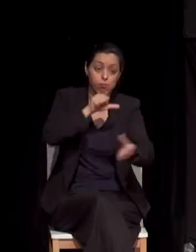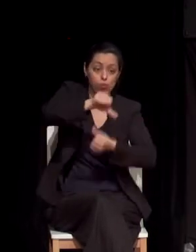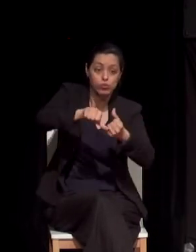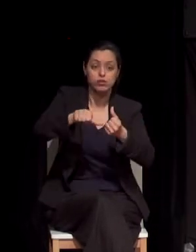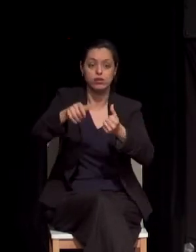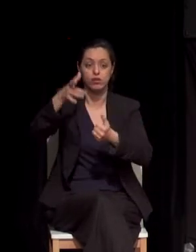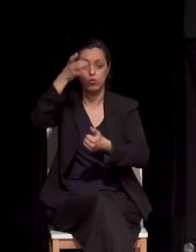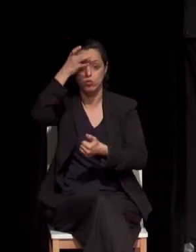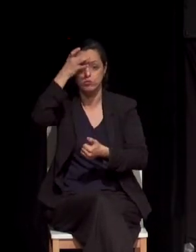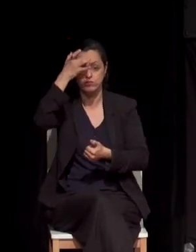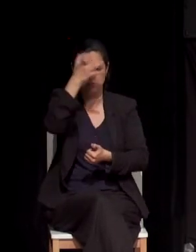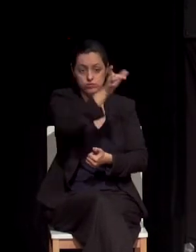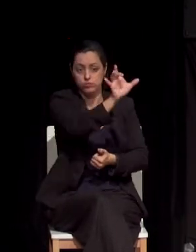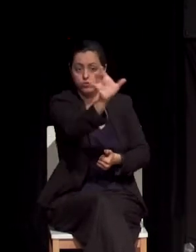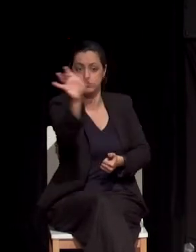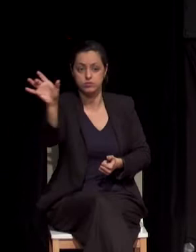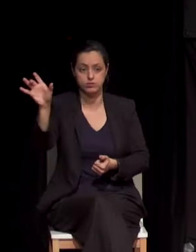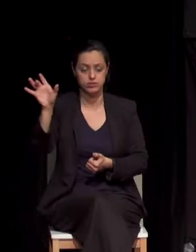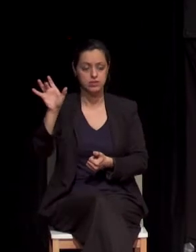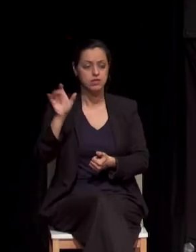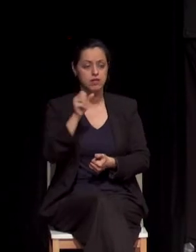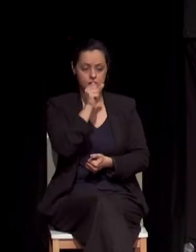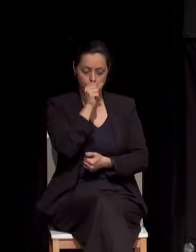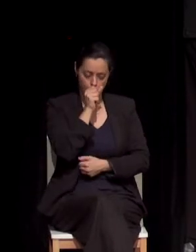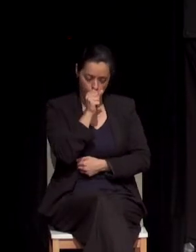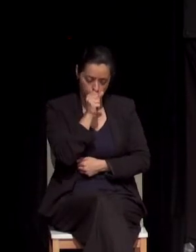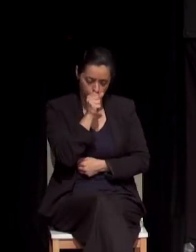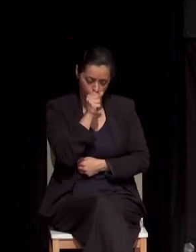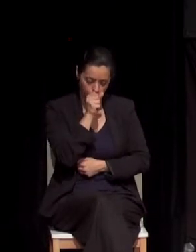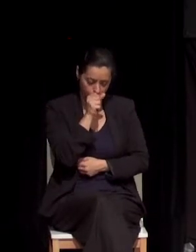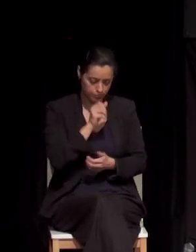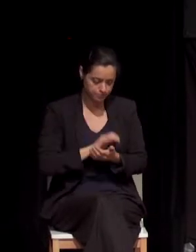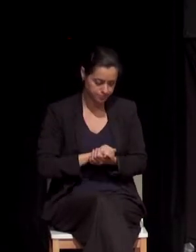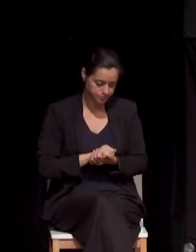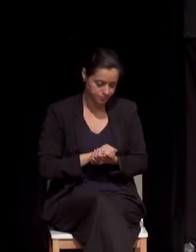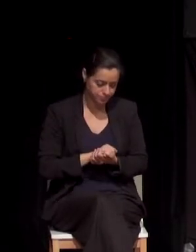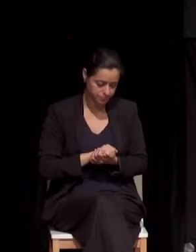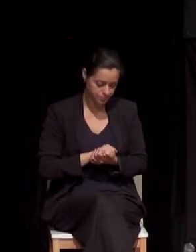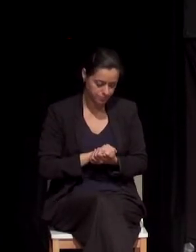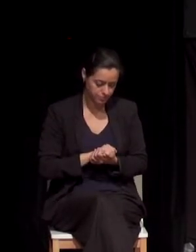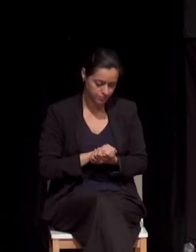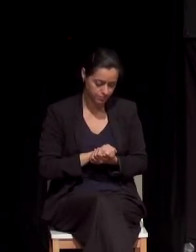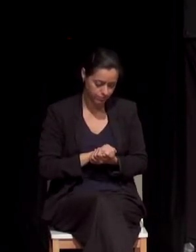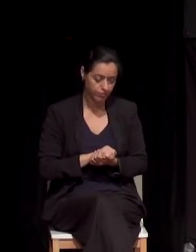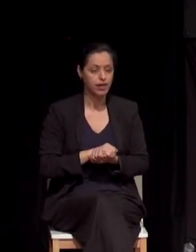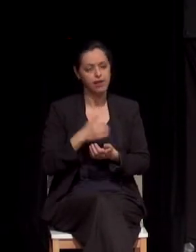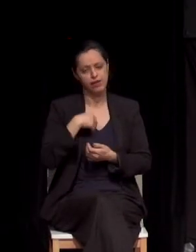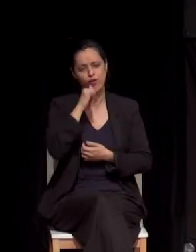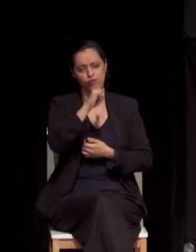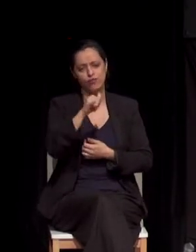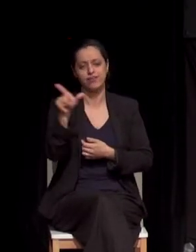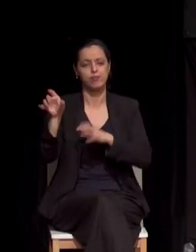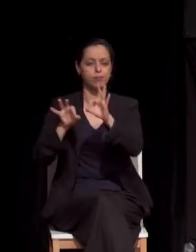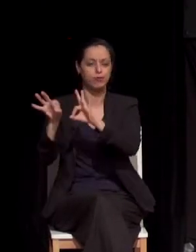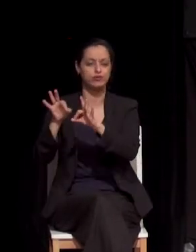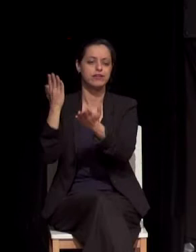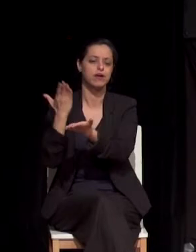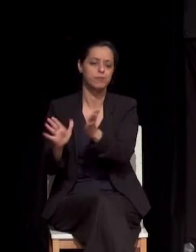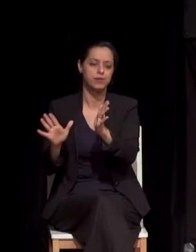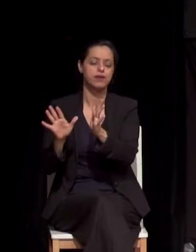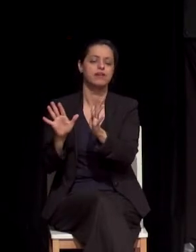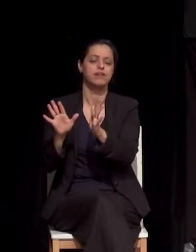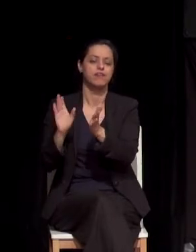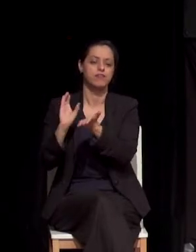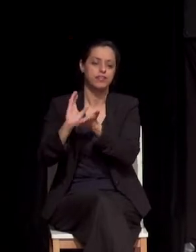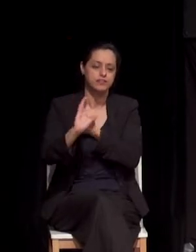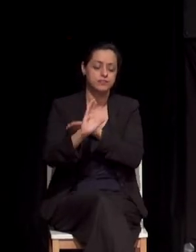atuação. E eu falo isso porque o IRETI, por exemplo, comentei com vocês que a gente já não tem financiamento, mas porque também me sinto uma profissional